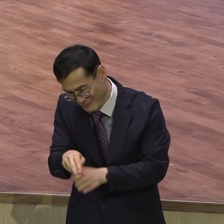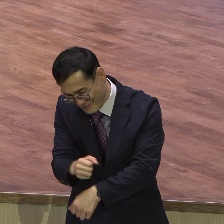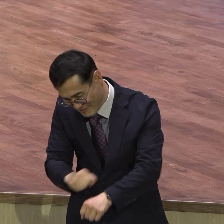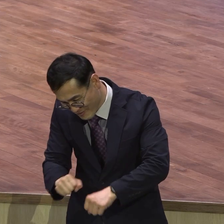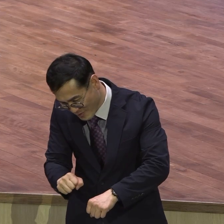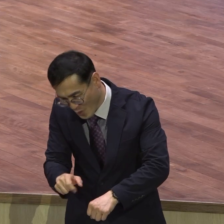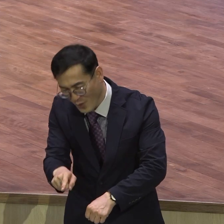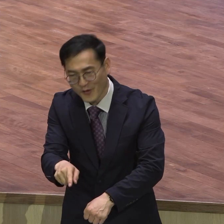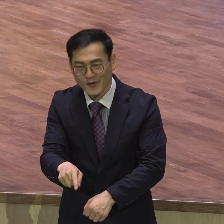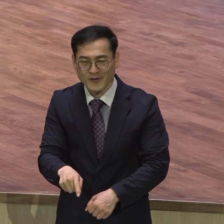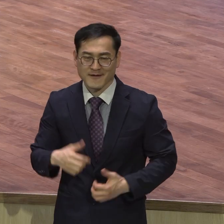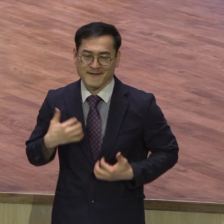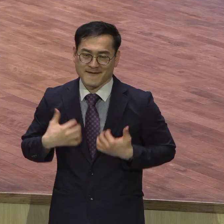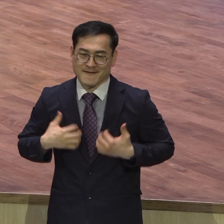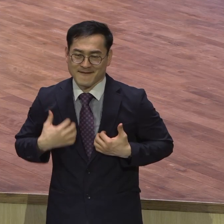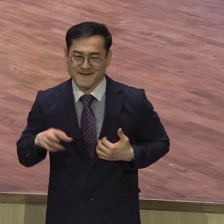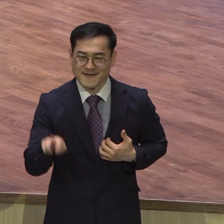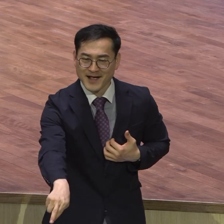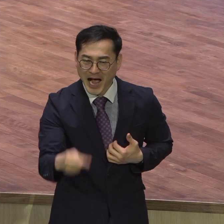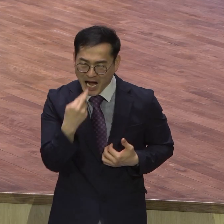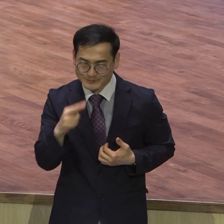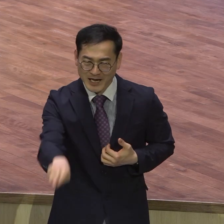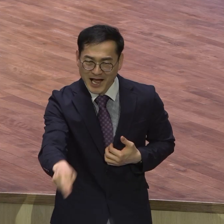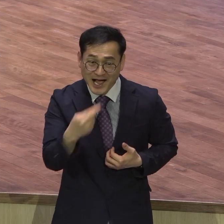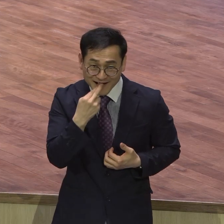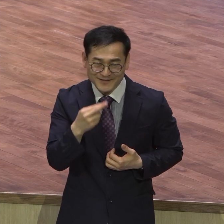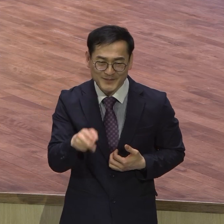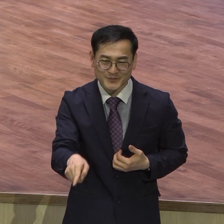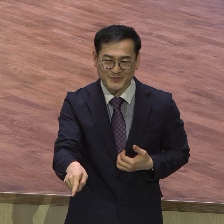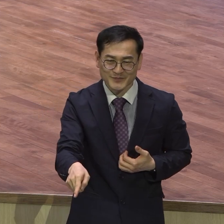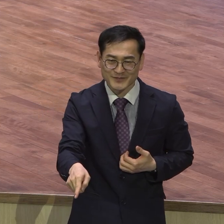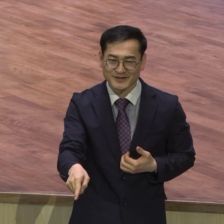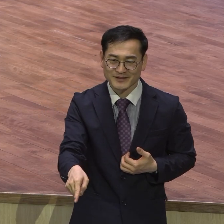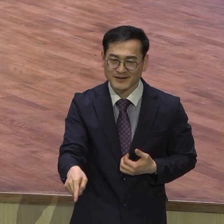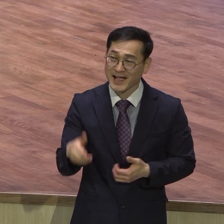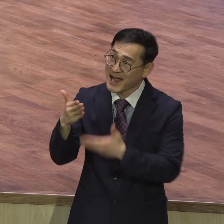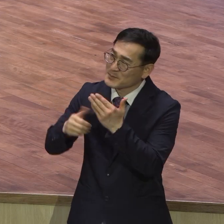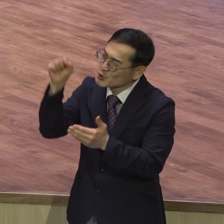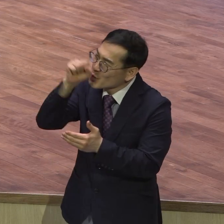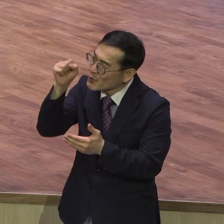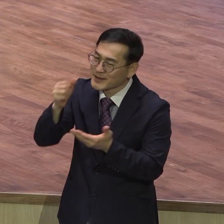곳에 하나님의 젓갈이 제일 많은 곳에 포커스 맞추는 젓갈 목회